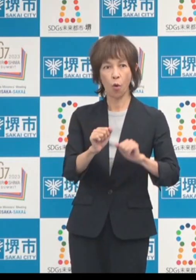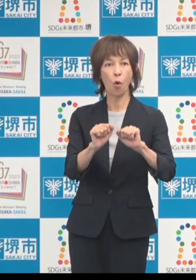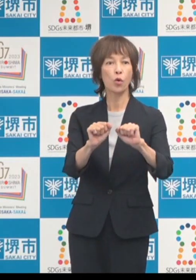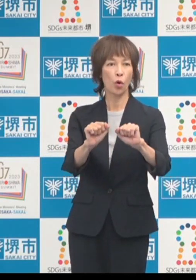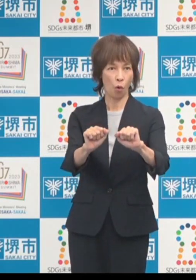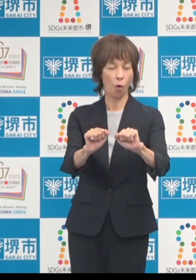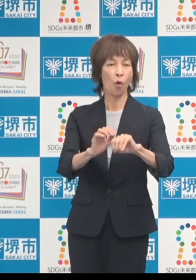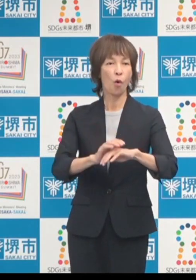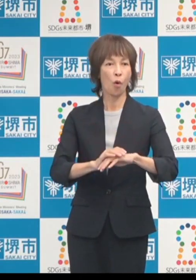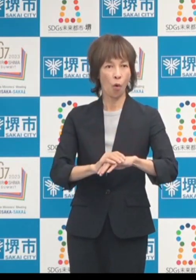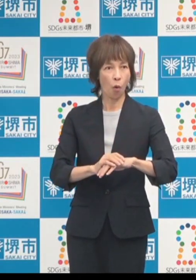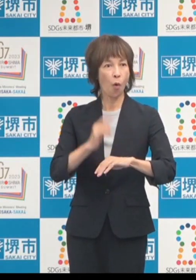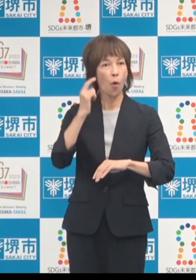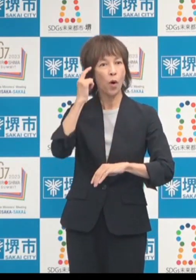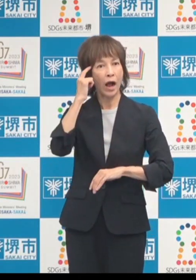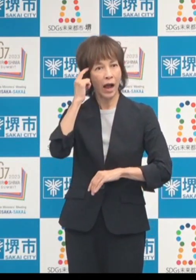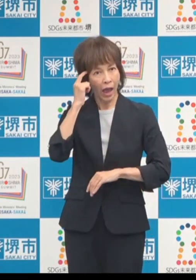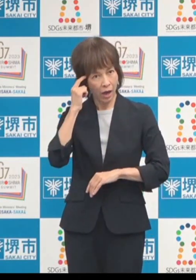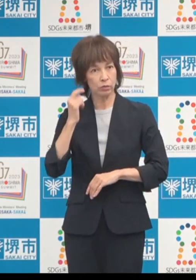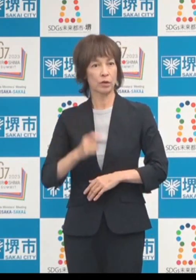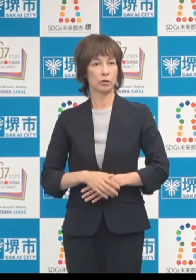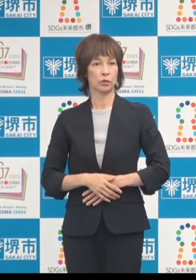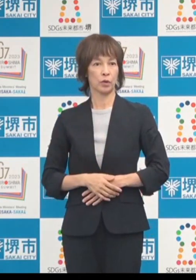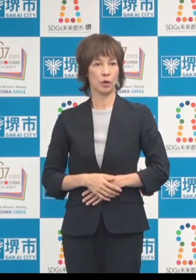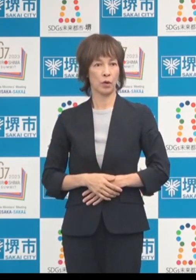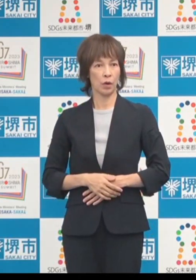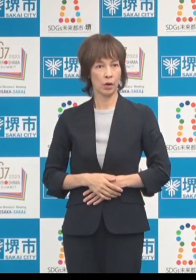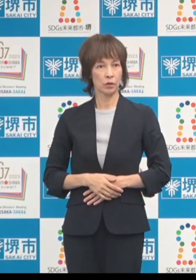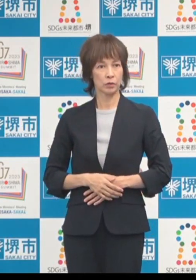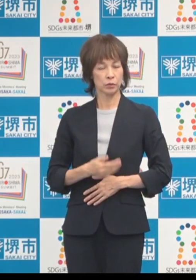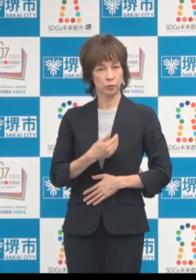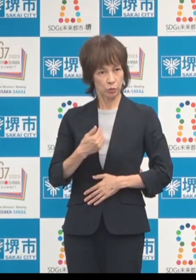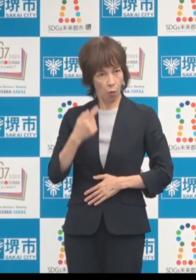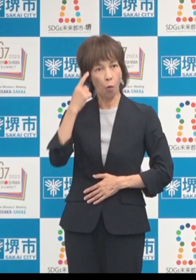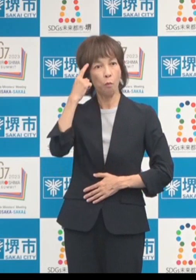を考えられるのかなと思っています。